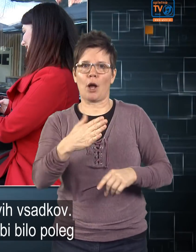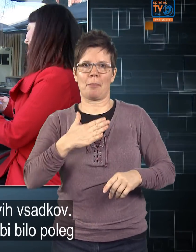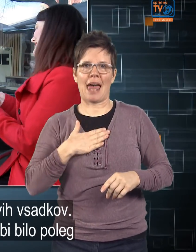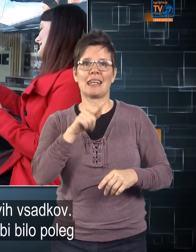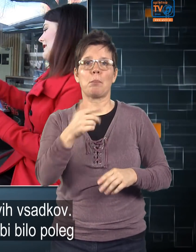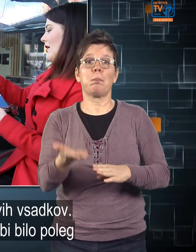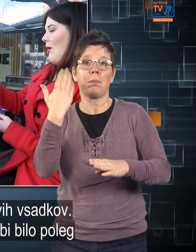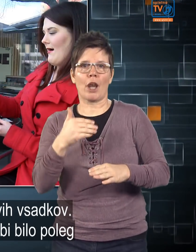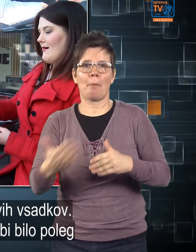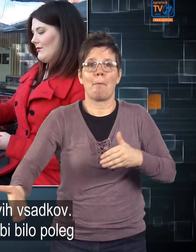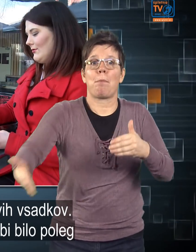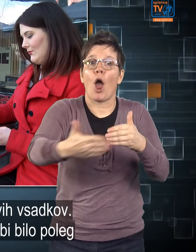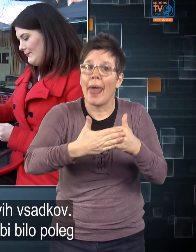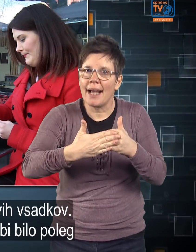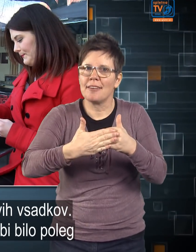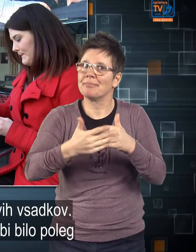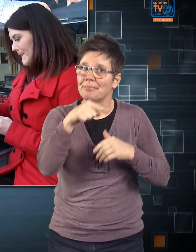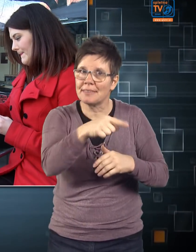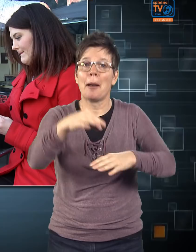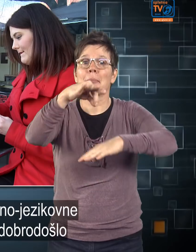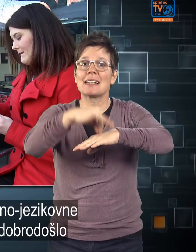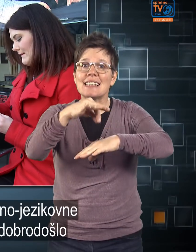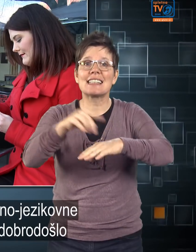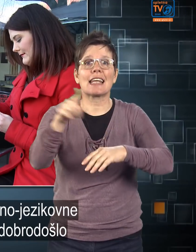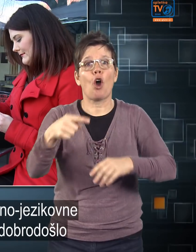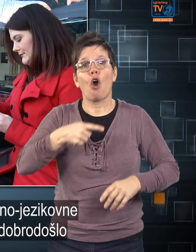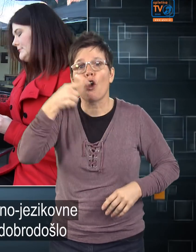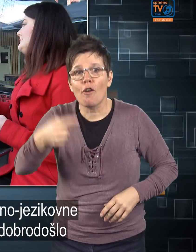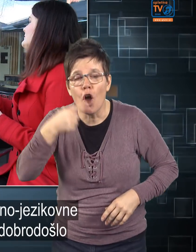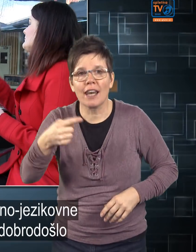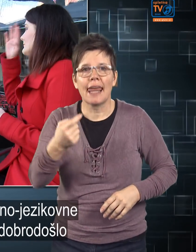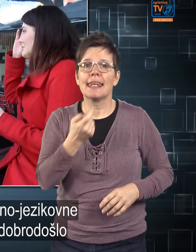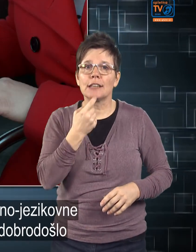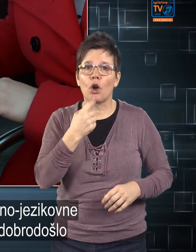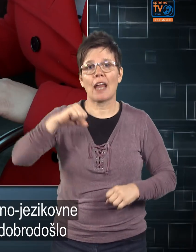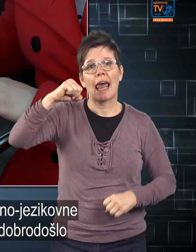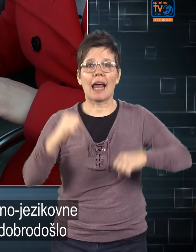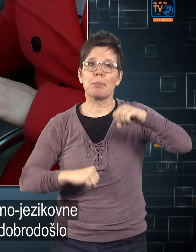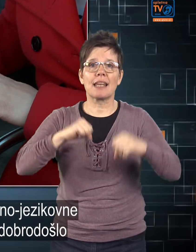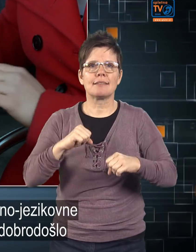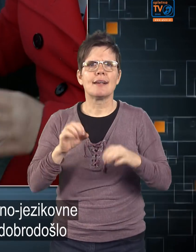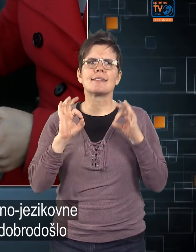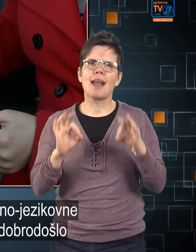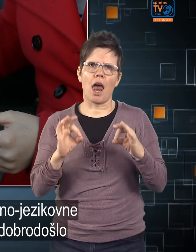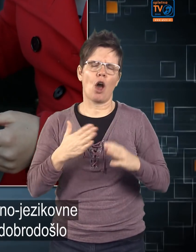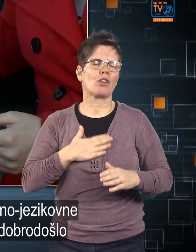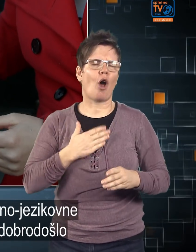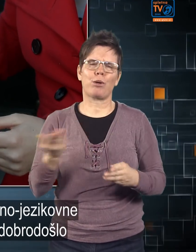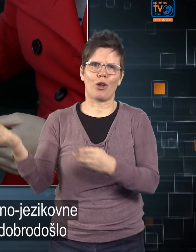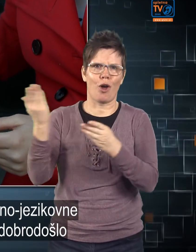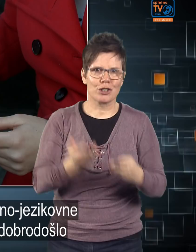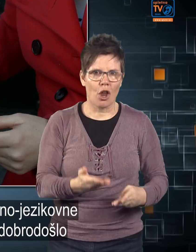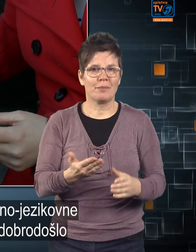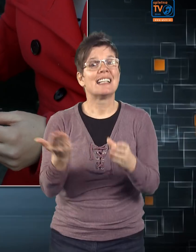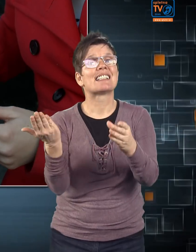Prav tako meni, da bi bilo poleg medicinske in govorno-jezikovne rehabilitacije zelo dobrodošlo svetovanje